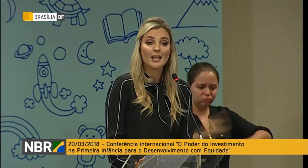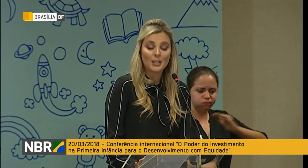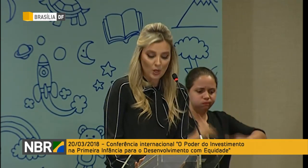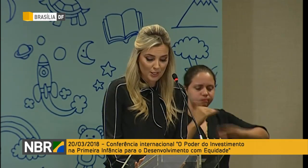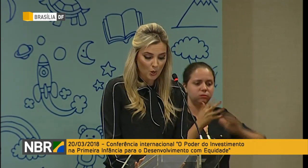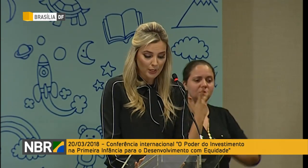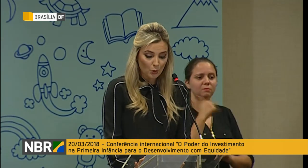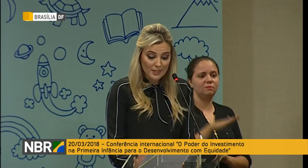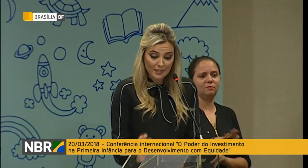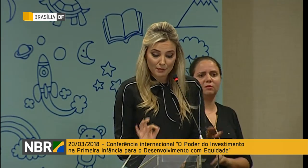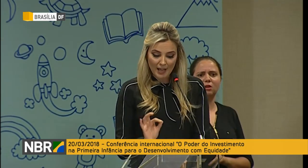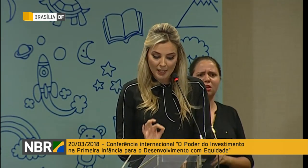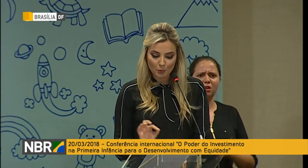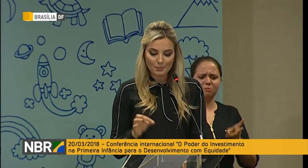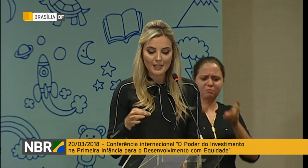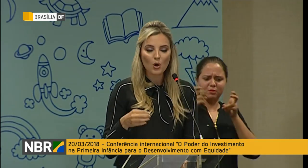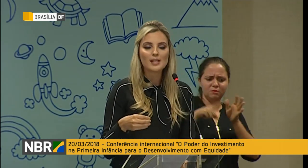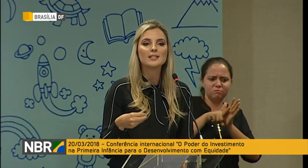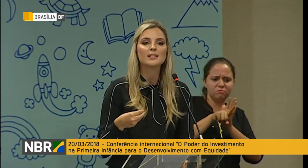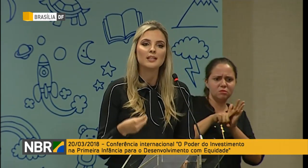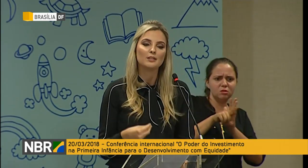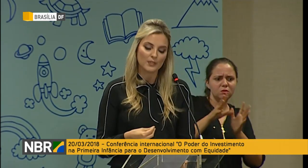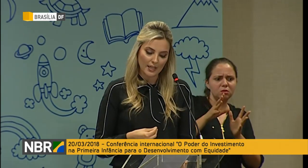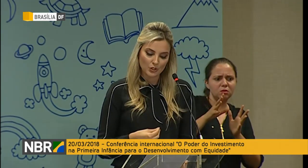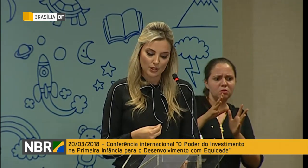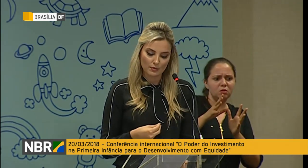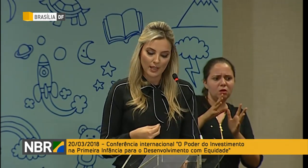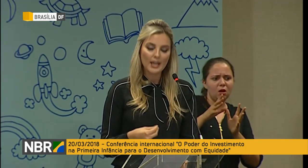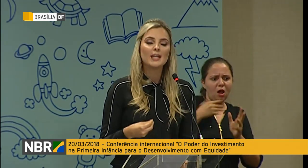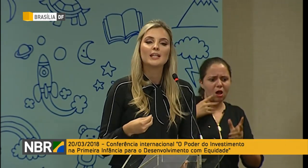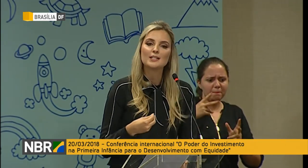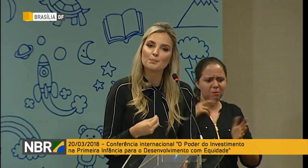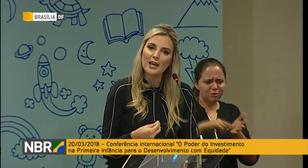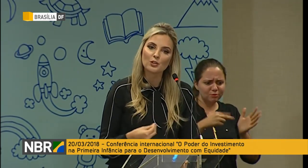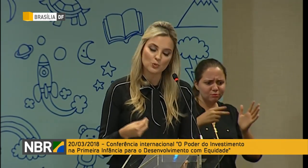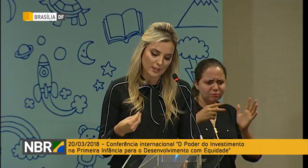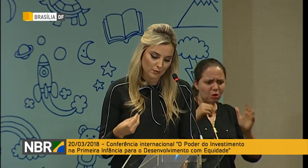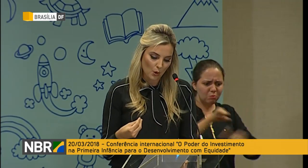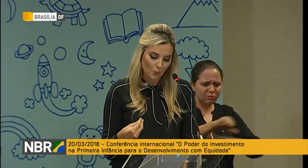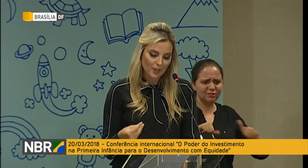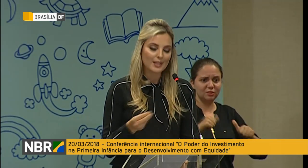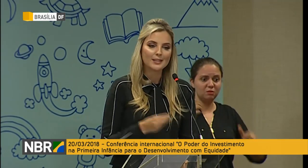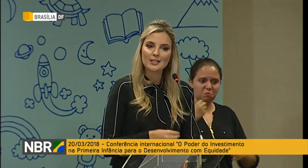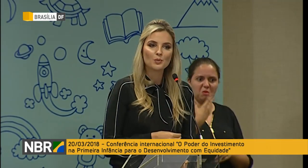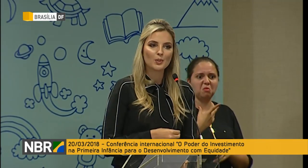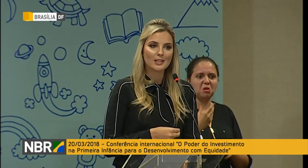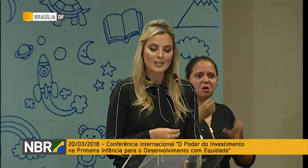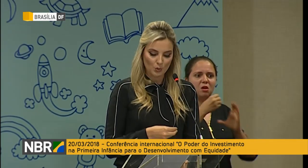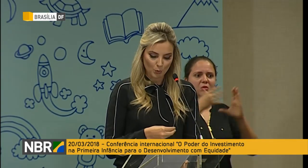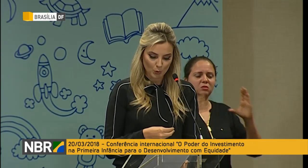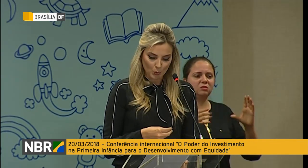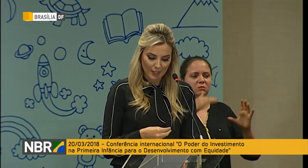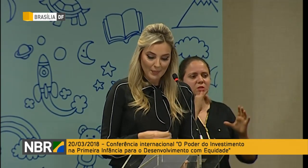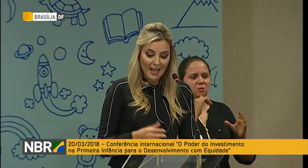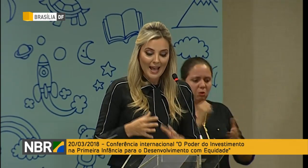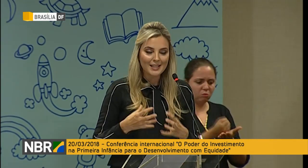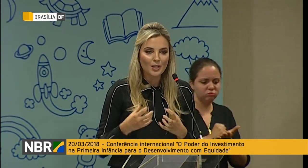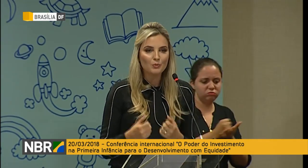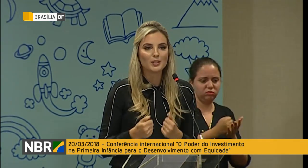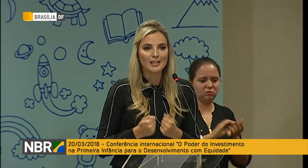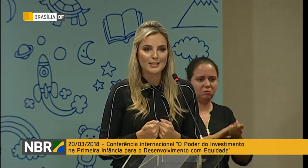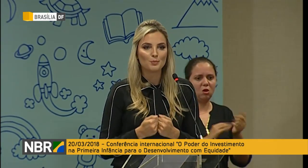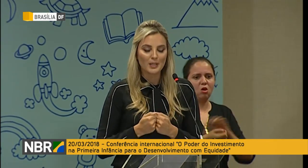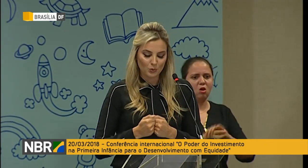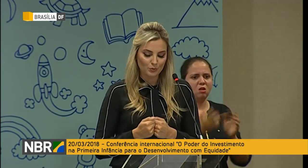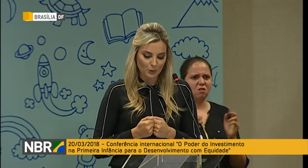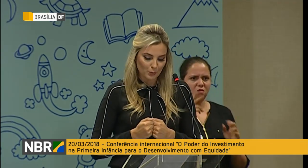crianças. E olha só, que observaram melhora significativa em aspectos que vão desde a coordenação motora até